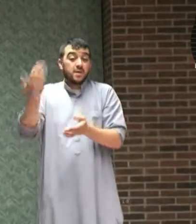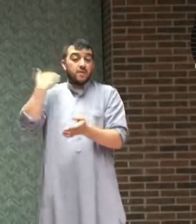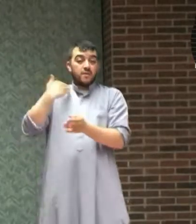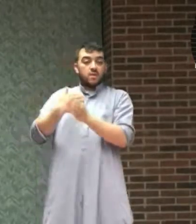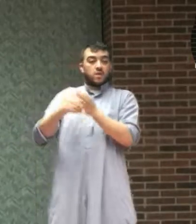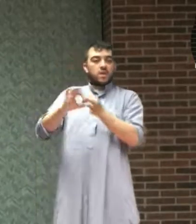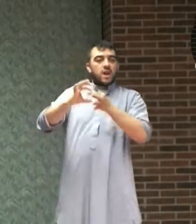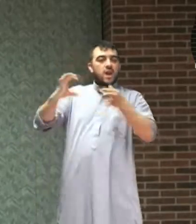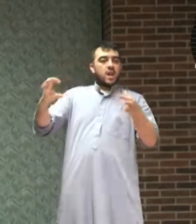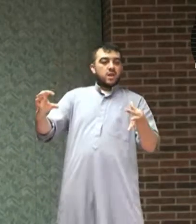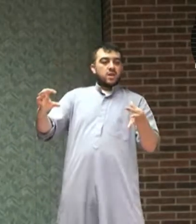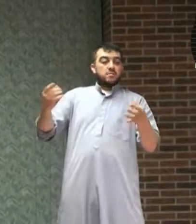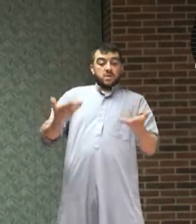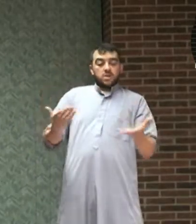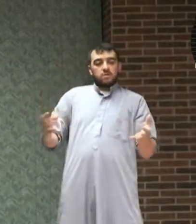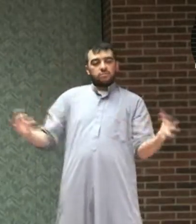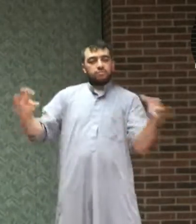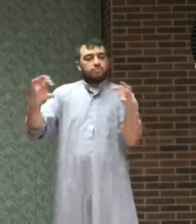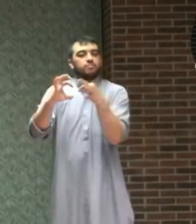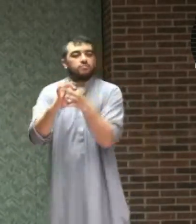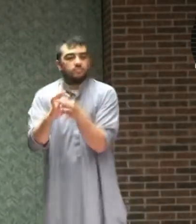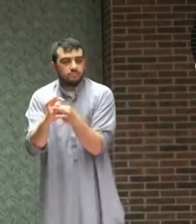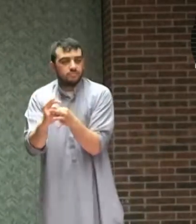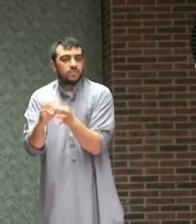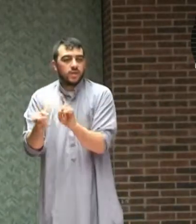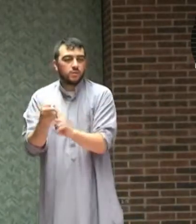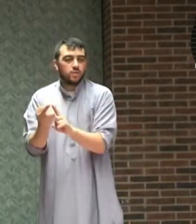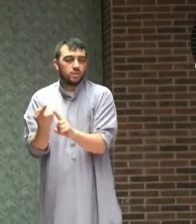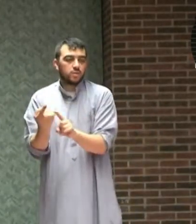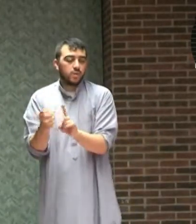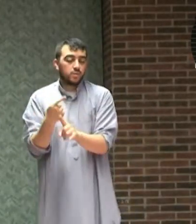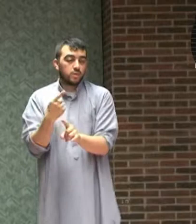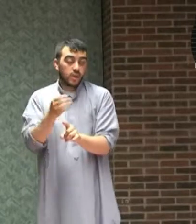ce lien de fraternité.